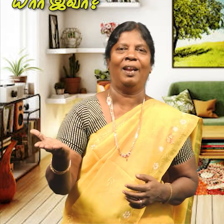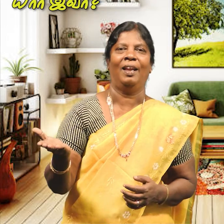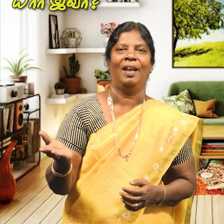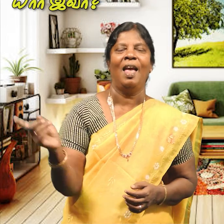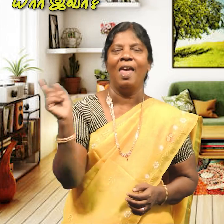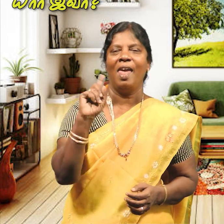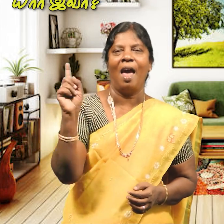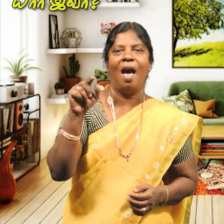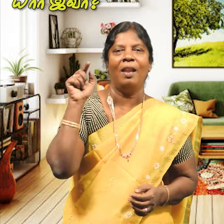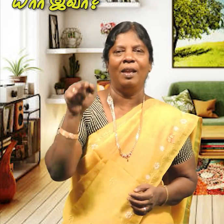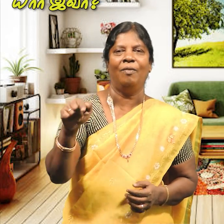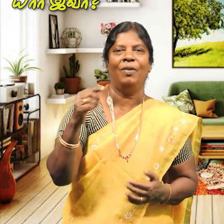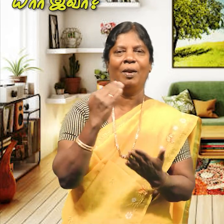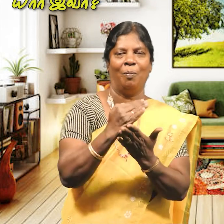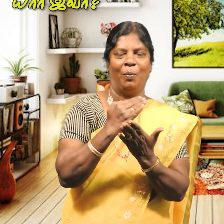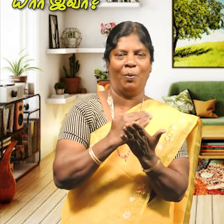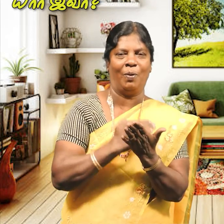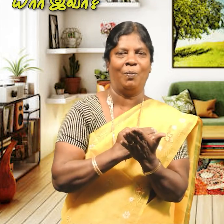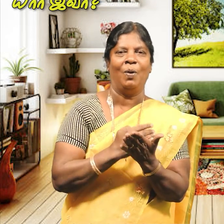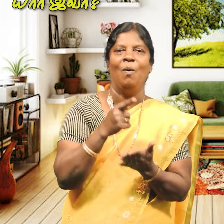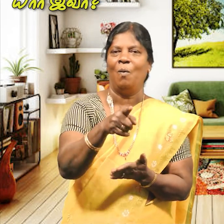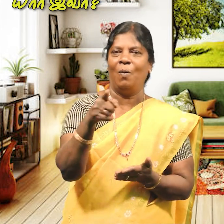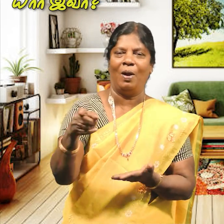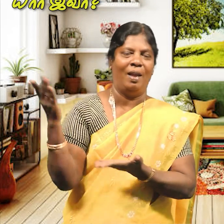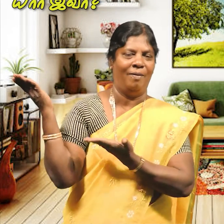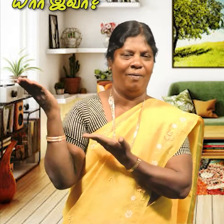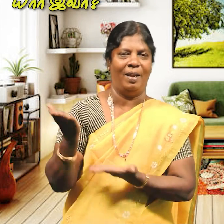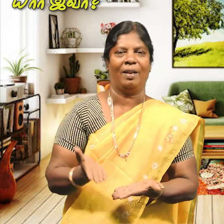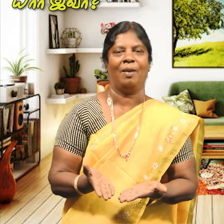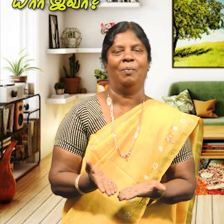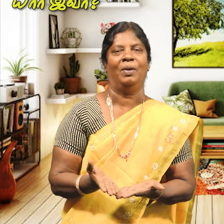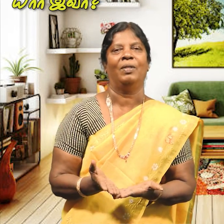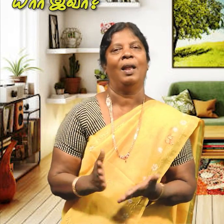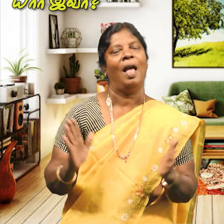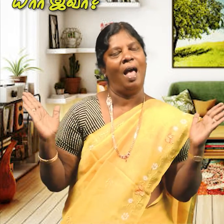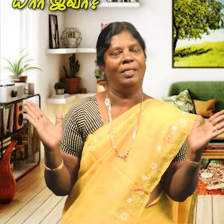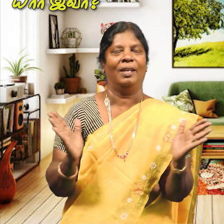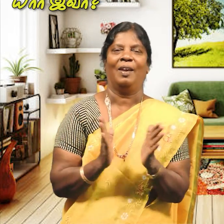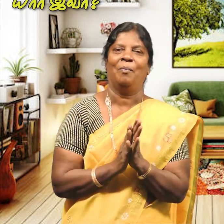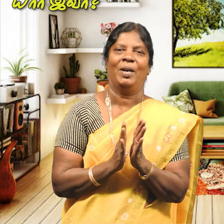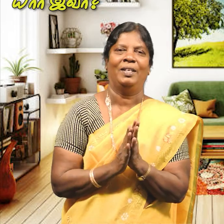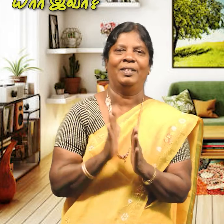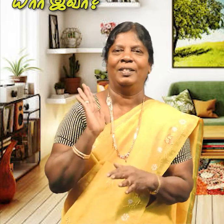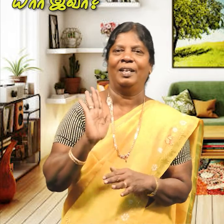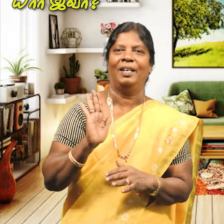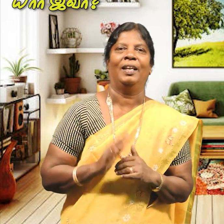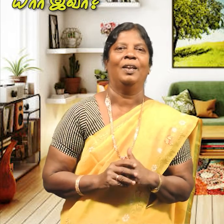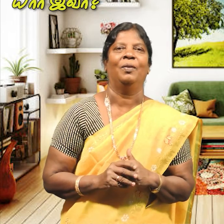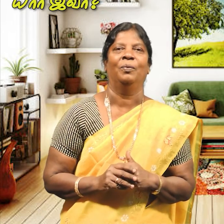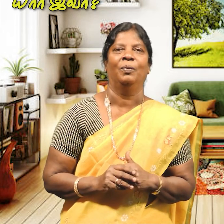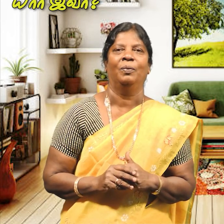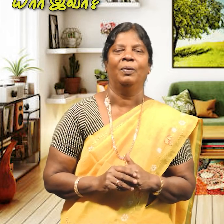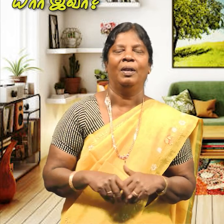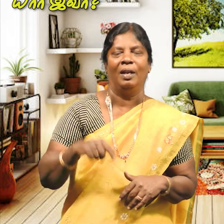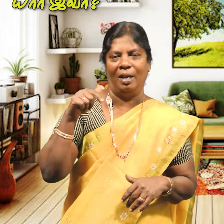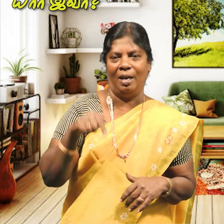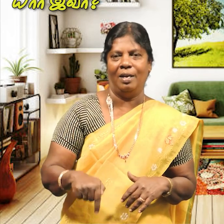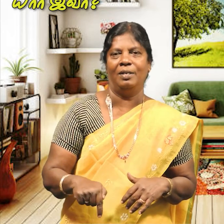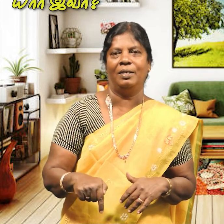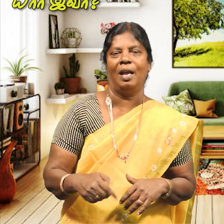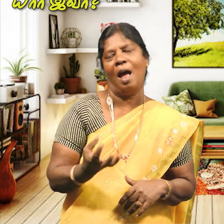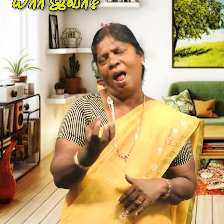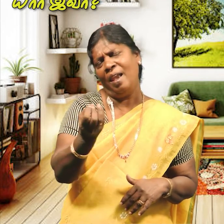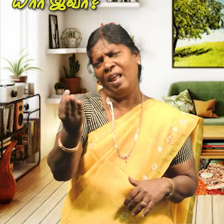அன்பார்ந்த நேர்களே, யாரிவர் நிகழ்ச்சிக்கு உங்களை வரவேற்பதில் மிக்க மகிழ்ச்சி